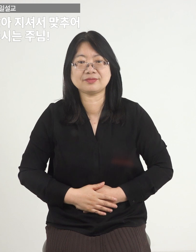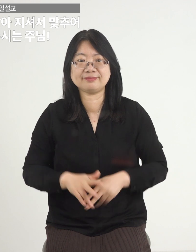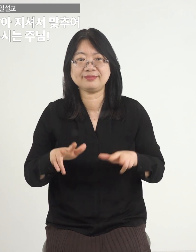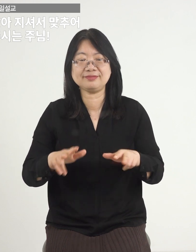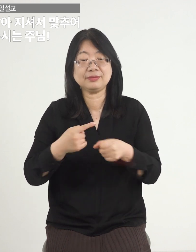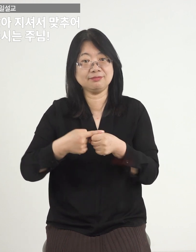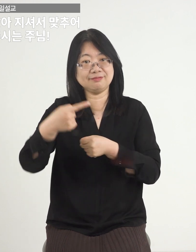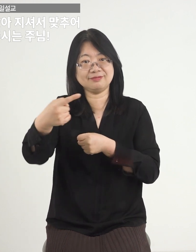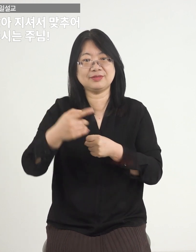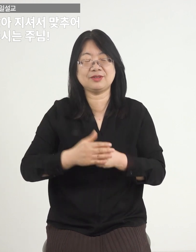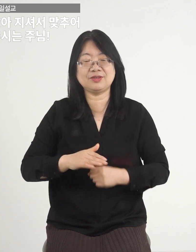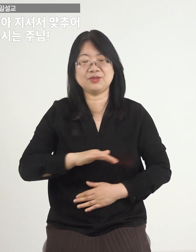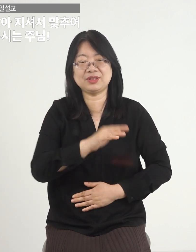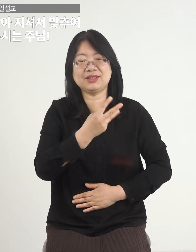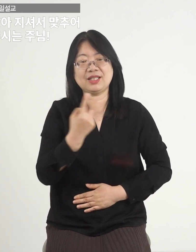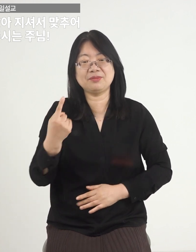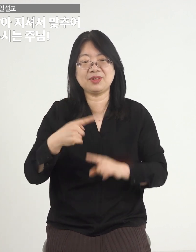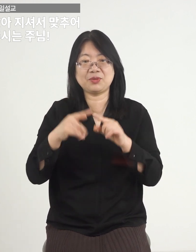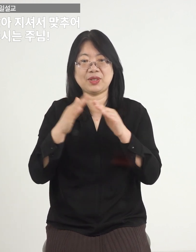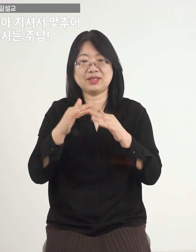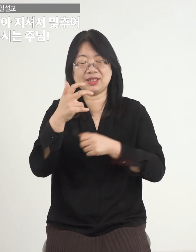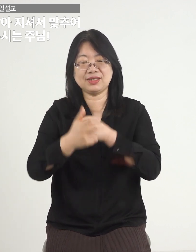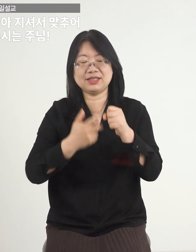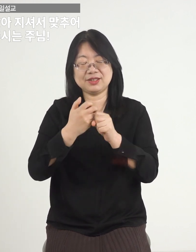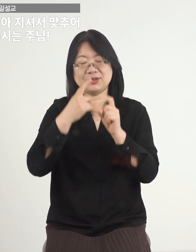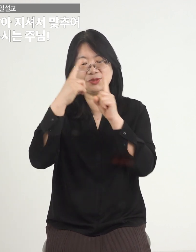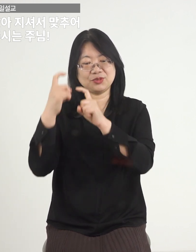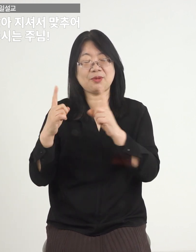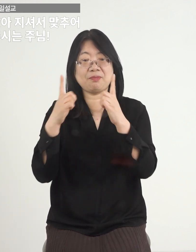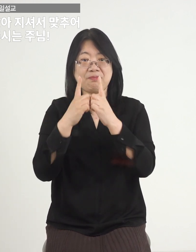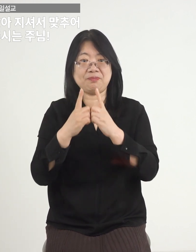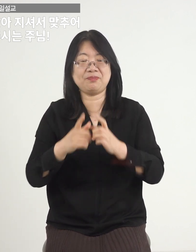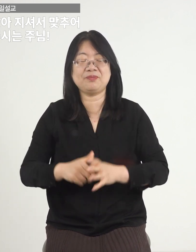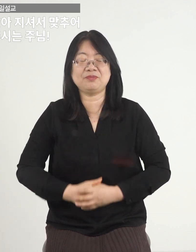이제 내년이면 우리 삼일교회가 70주년을 맞습니다.